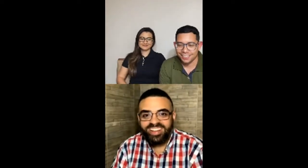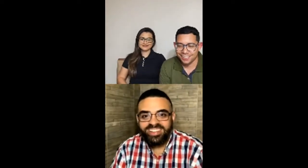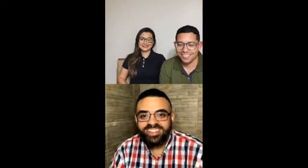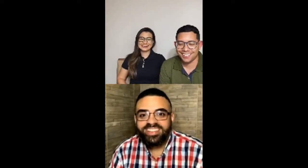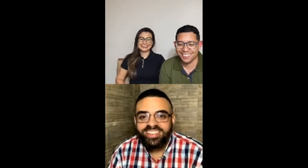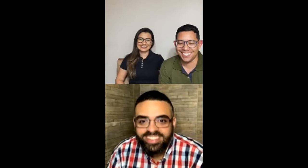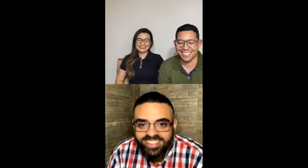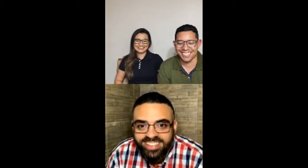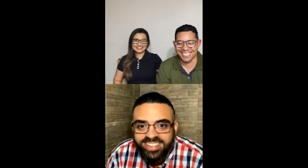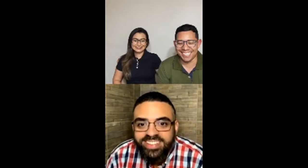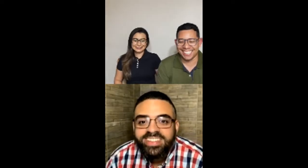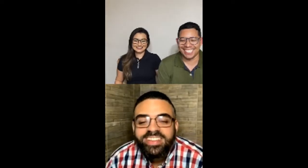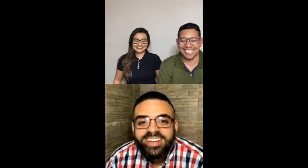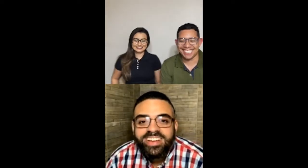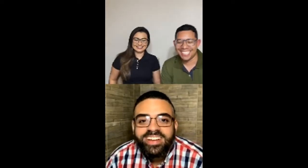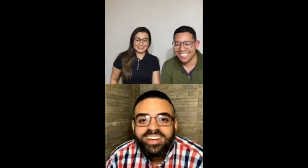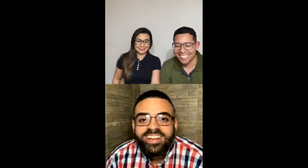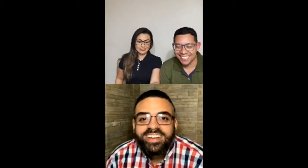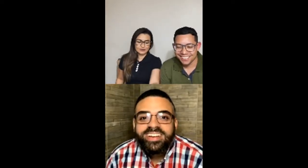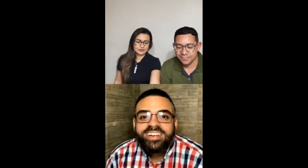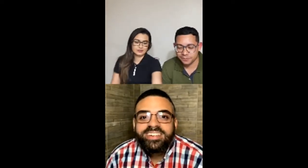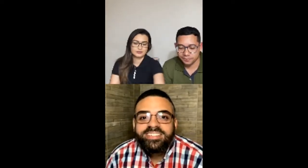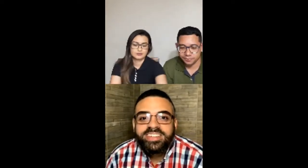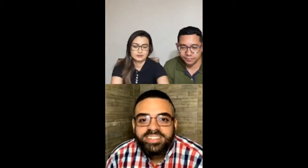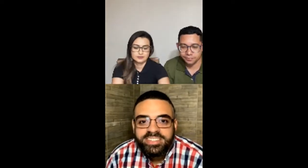Que legal.